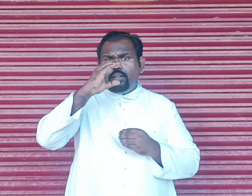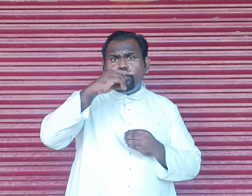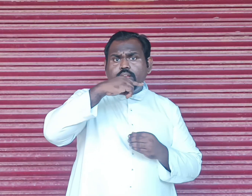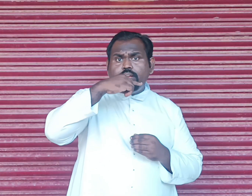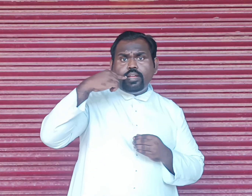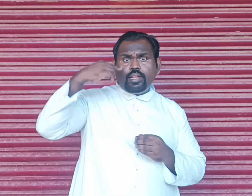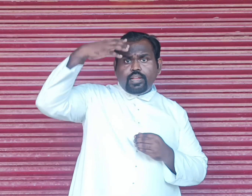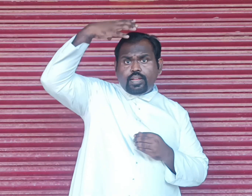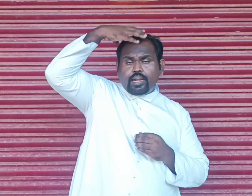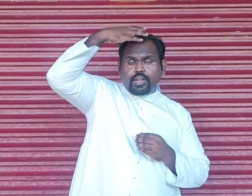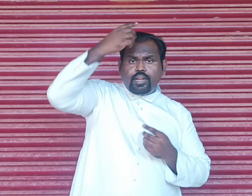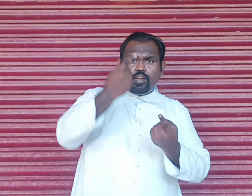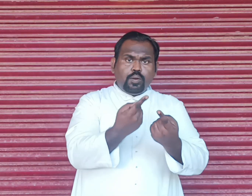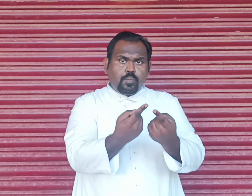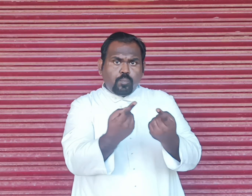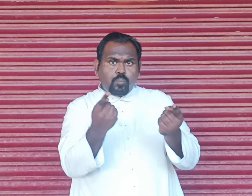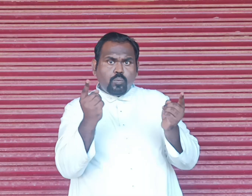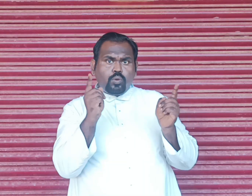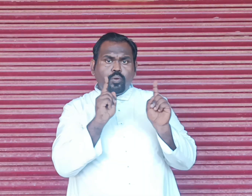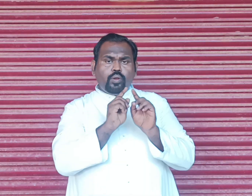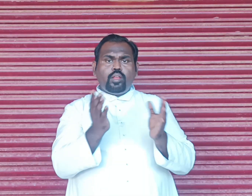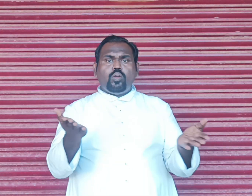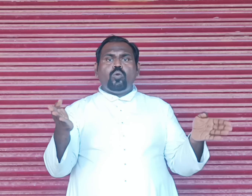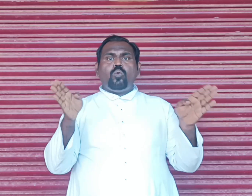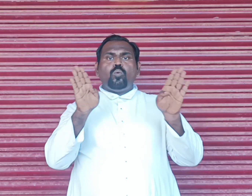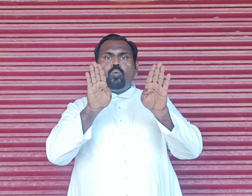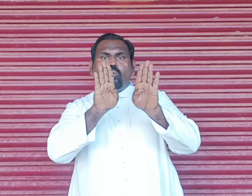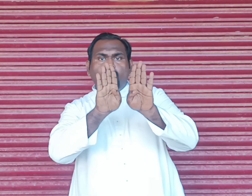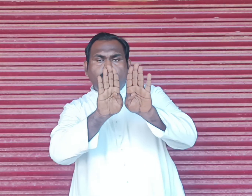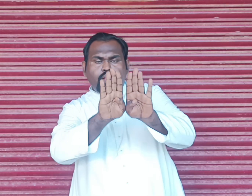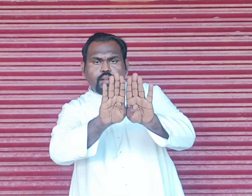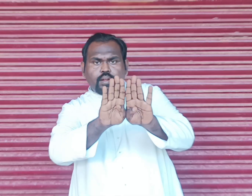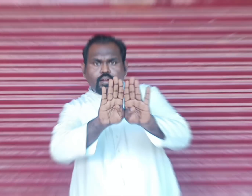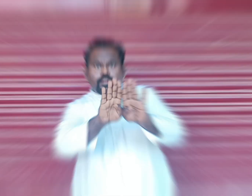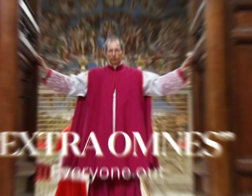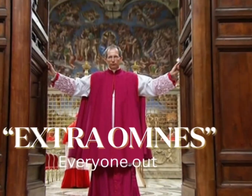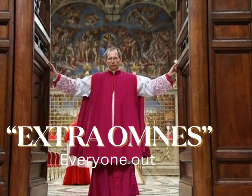ഉത്തരവാദിത്തപ്പെട്ട ഒരു കർദിനാൾ വന്ന് മുറിയുടെ വാതിൽ അടയ്ക്കുന്നു.